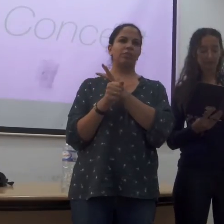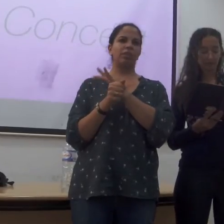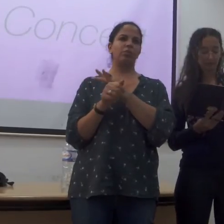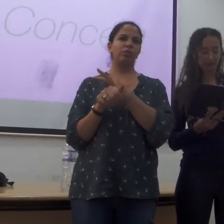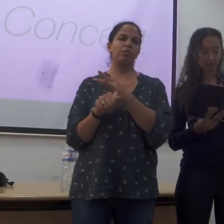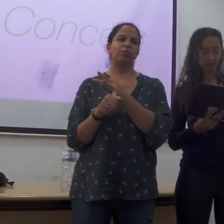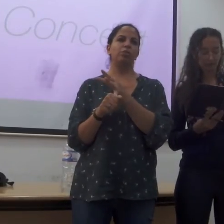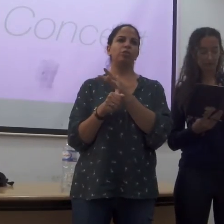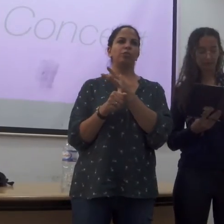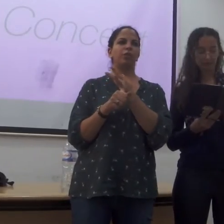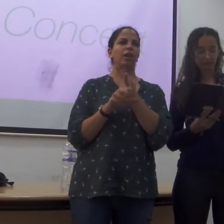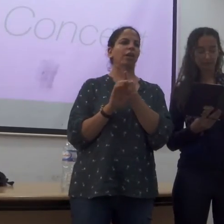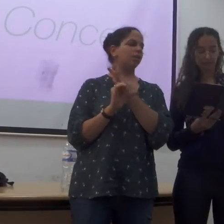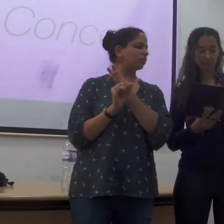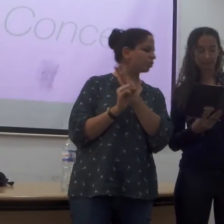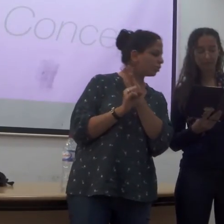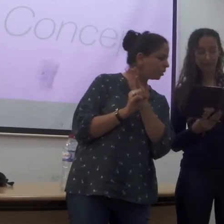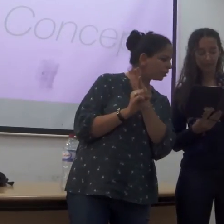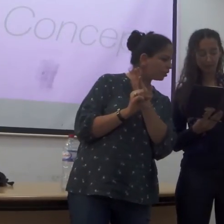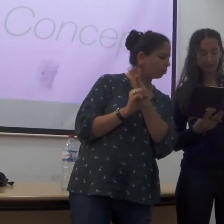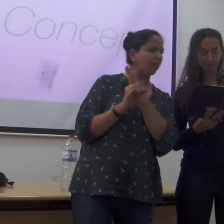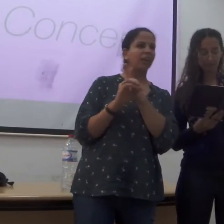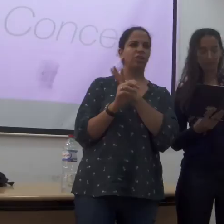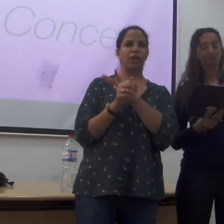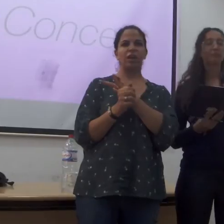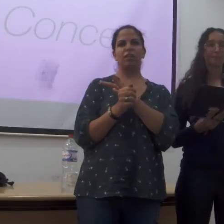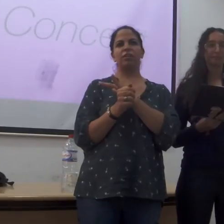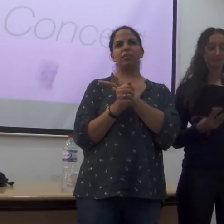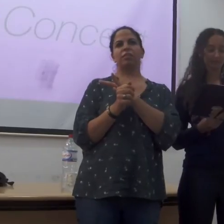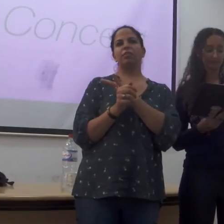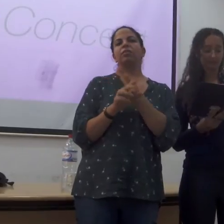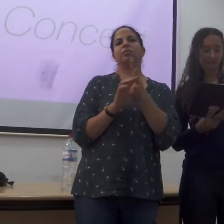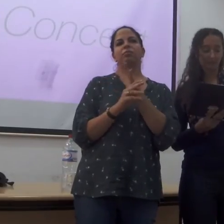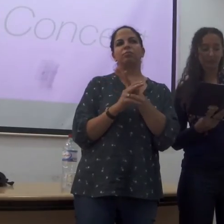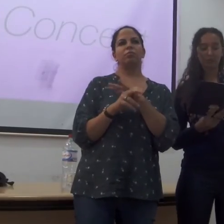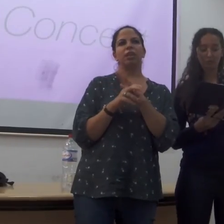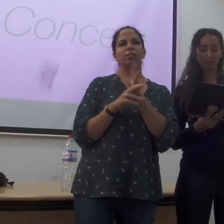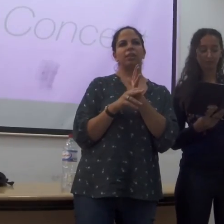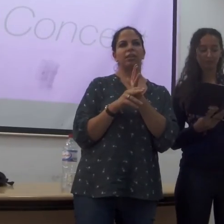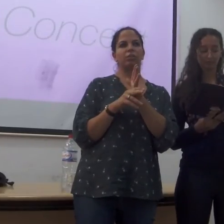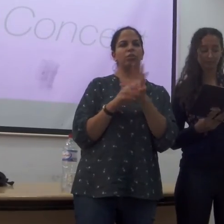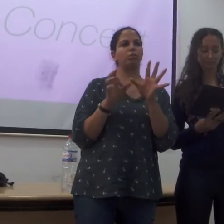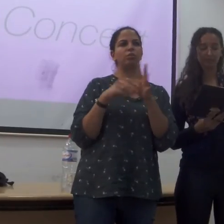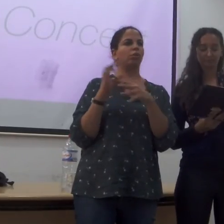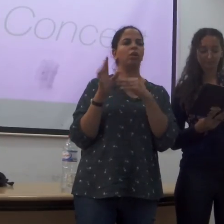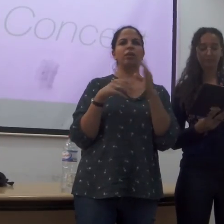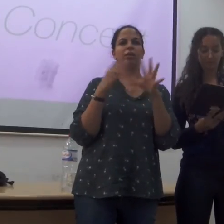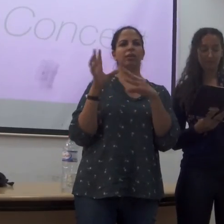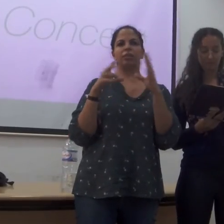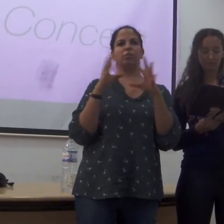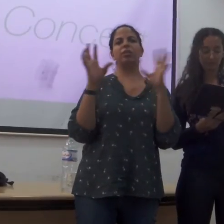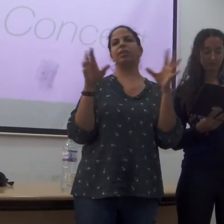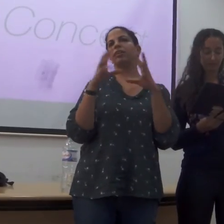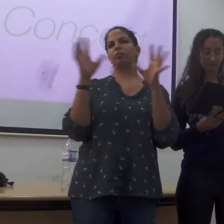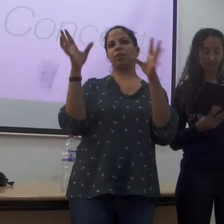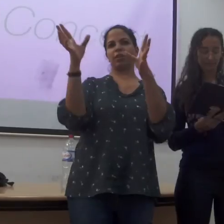التيزر الفيديو تيزر باش يكون فيها شنو بالحق رجع سا سي لا كيسيون لو سلوغان اي